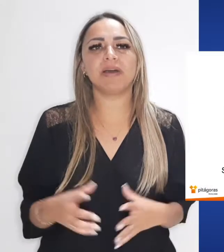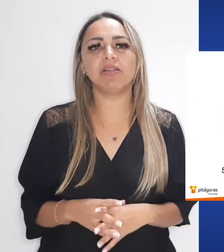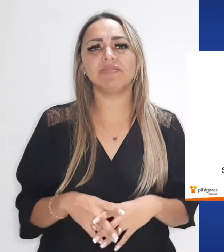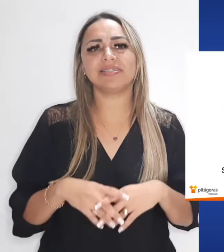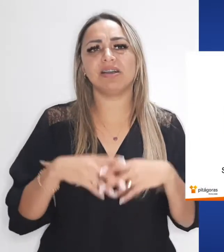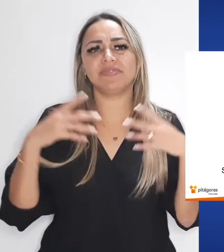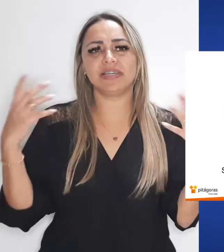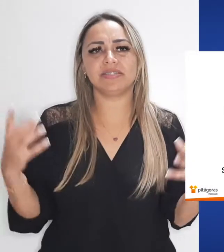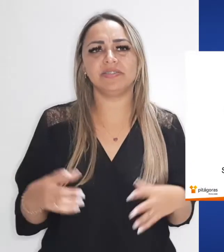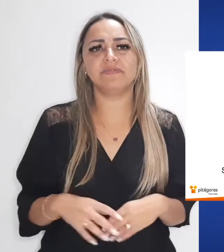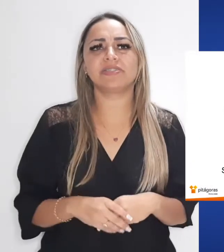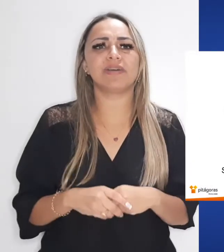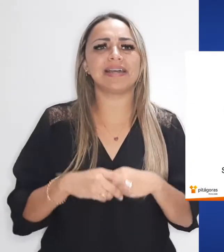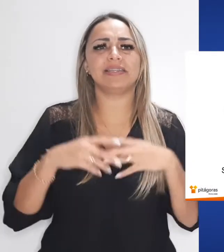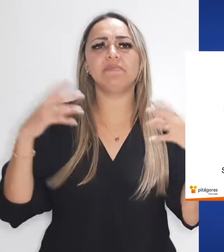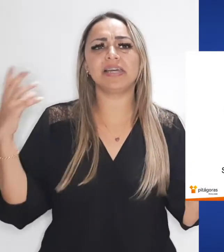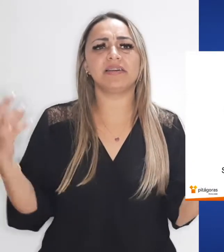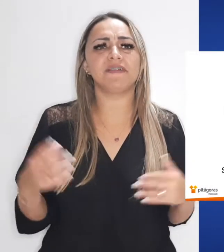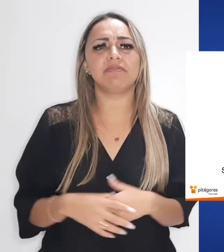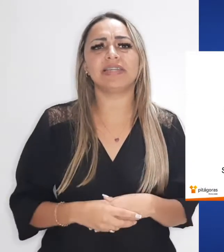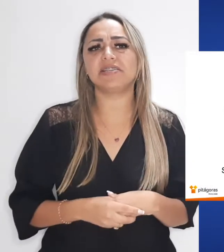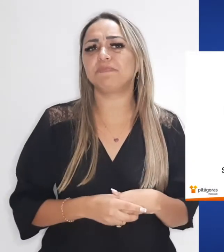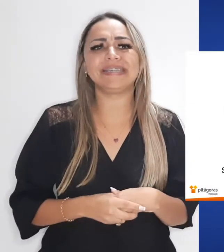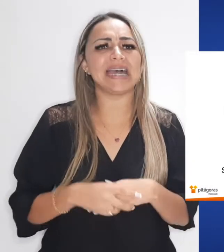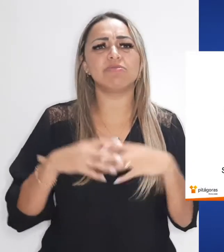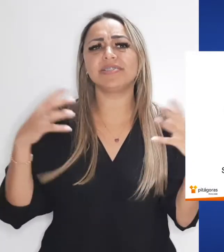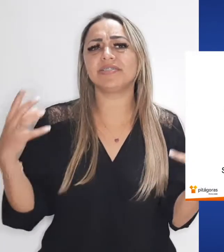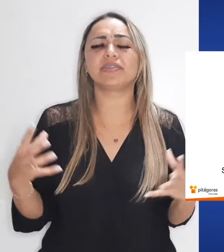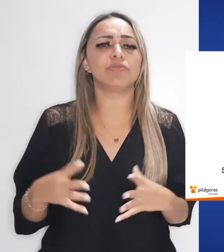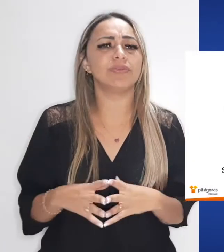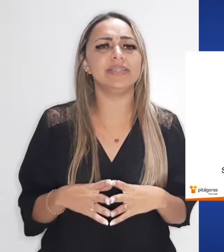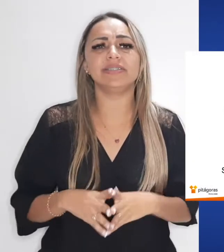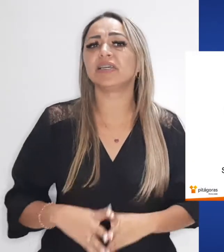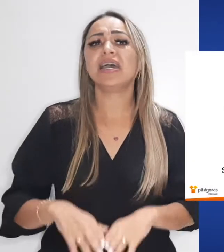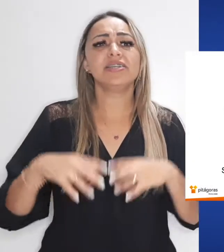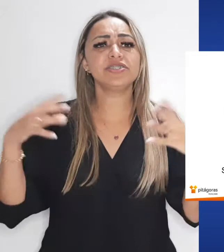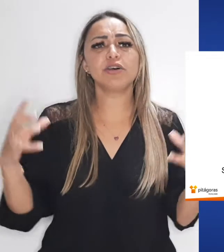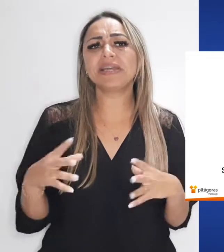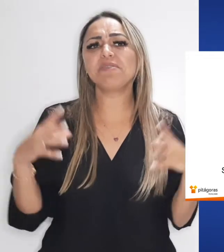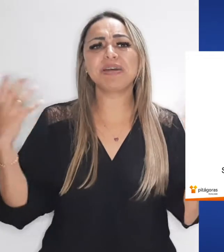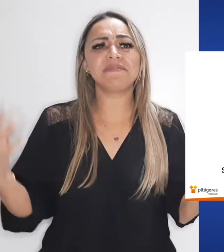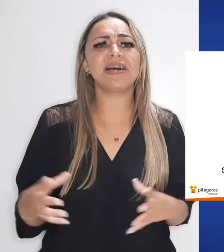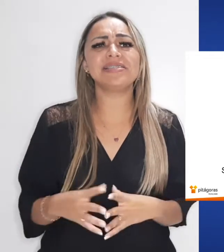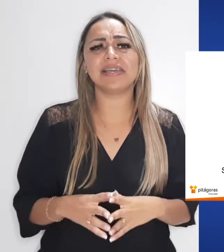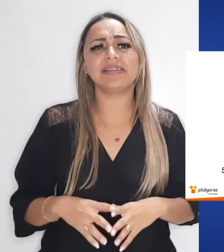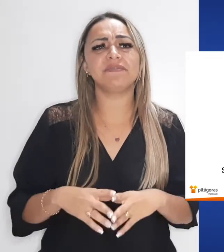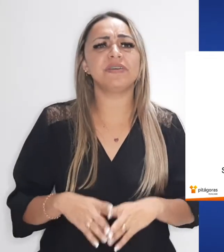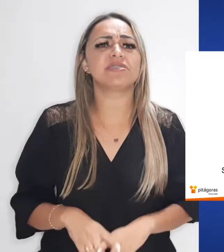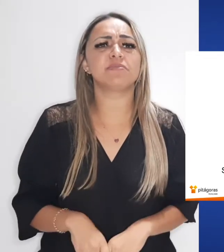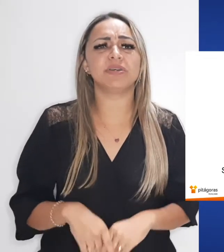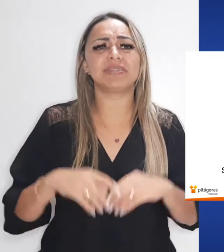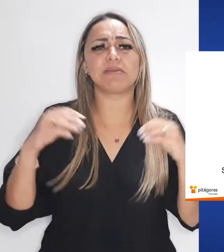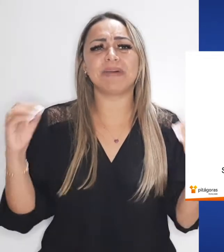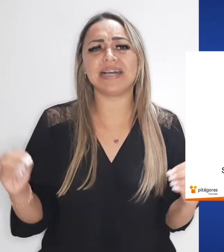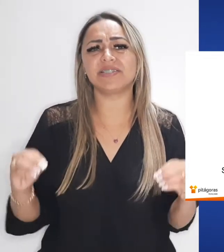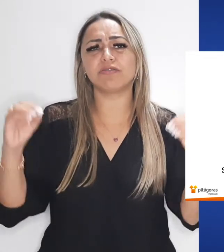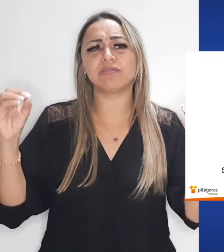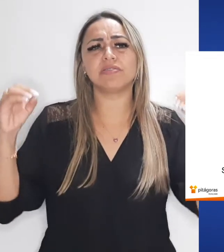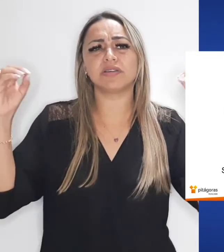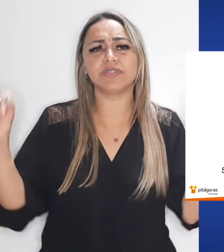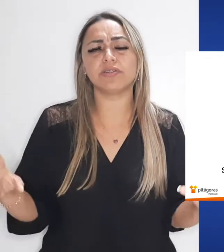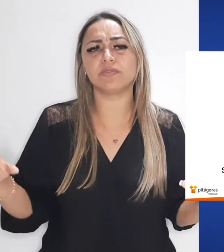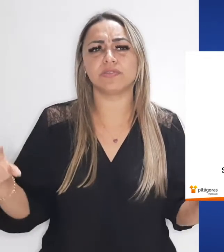me chamo Ana Paula Gonçalves da Silva, sou acadêmica da Faculdade Pitágoras de São Luís e estou aqui para fazer a defesa do meu